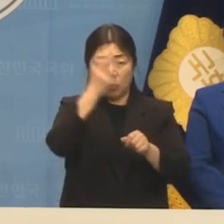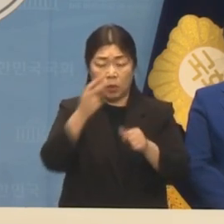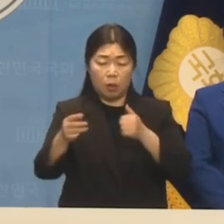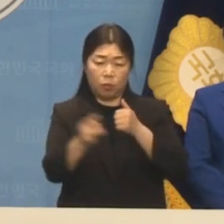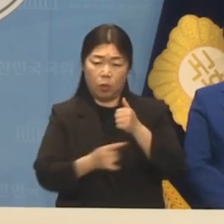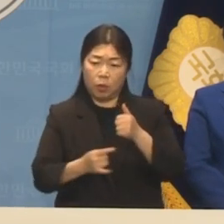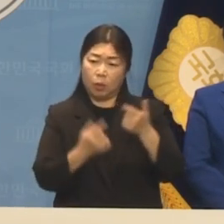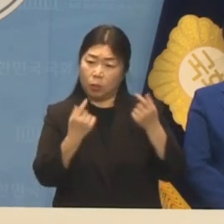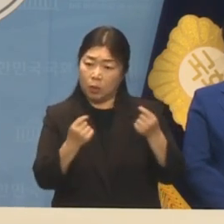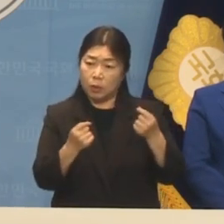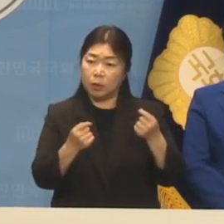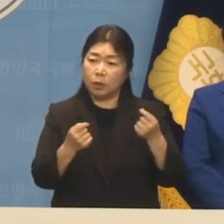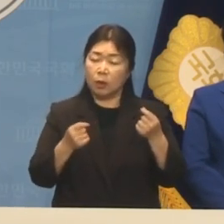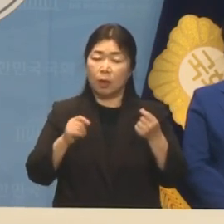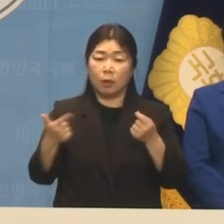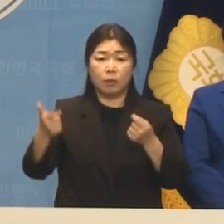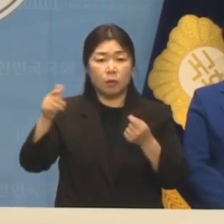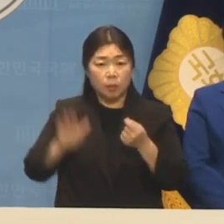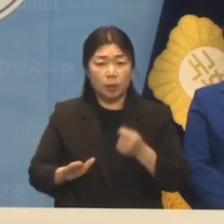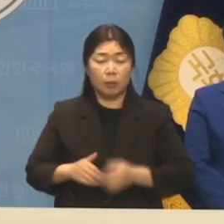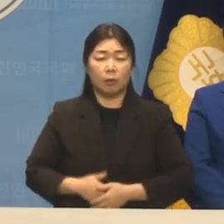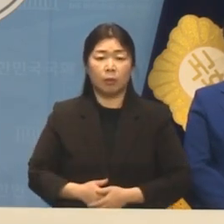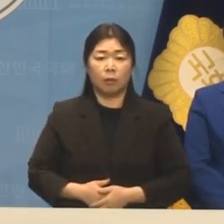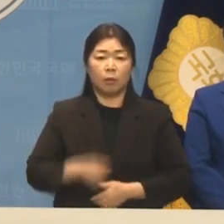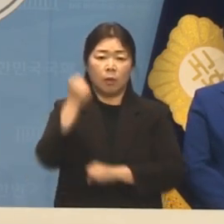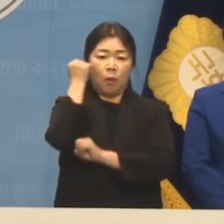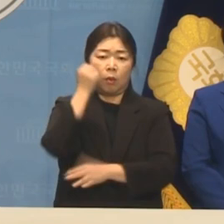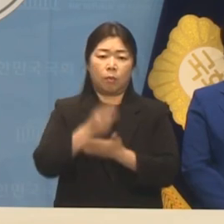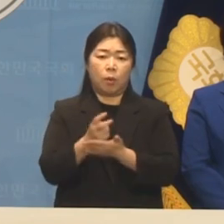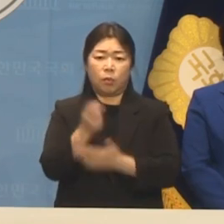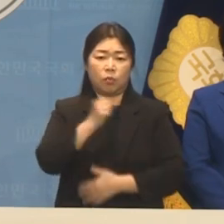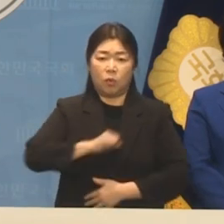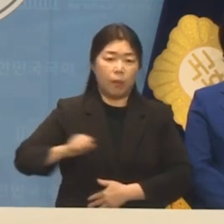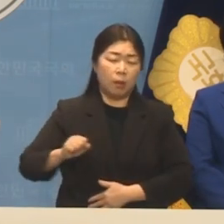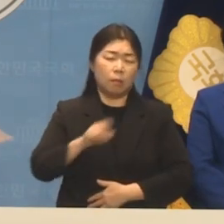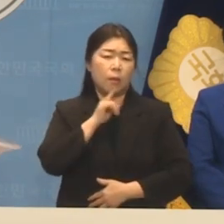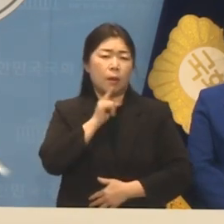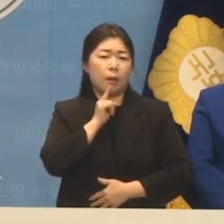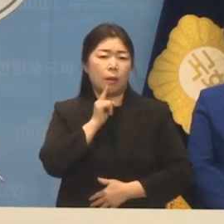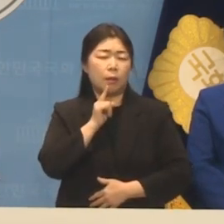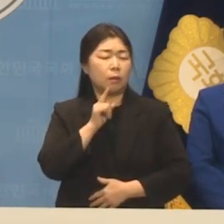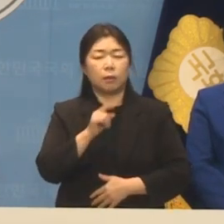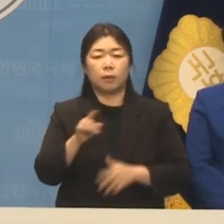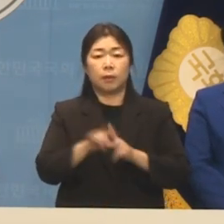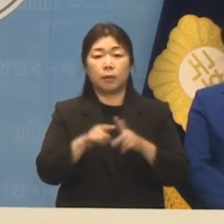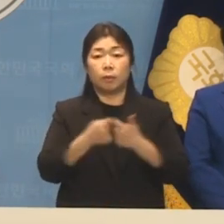대동소이하거나 저금해도 헌법 위반 운운하는 것은 설득력이 전혀 없다.